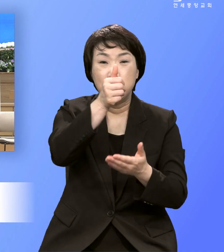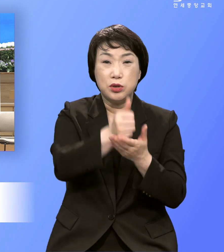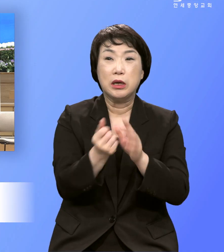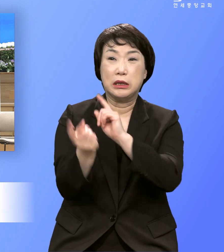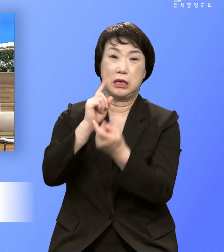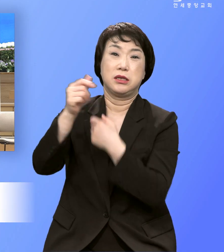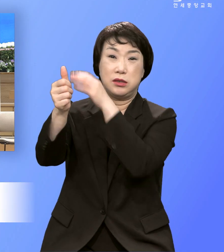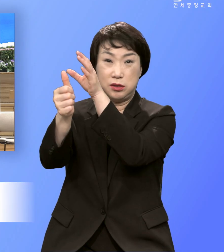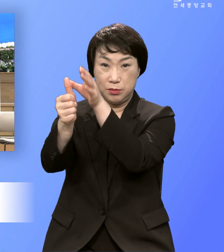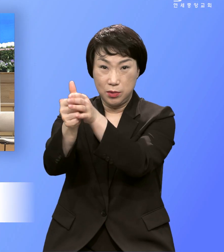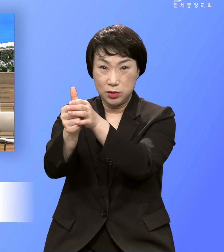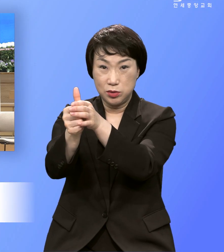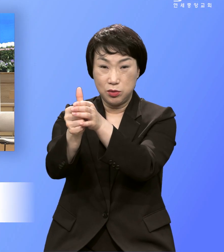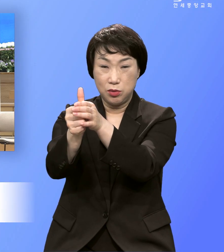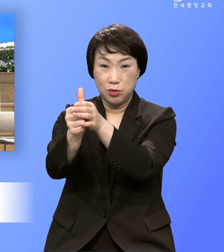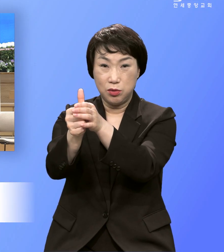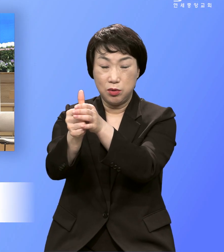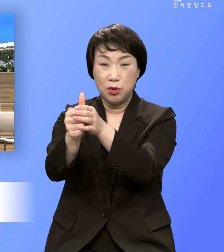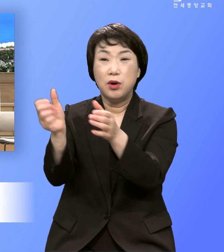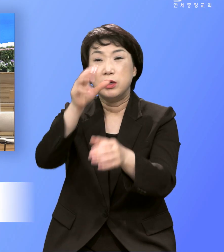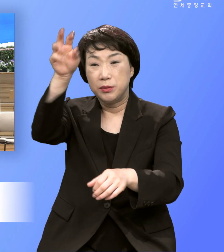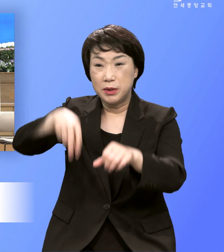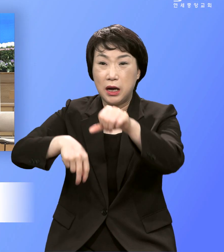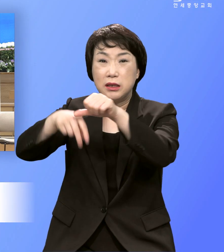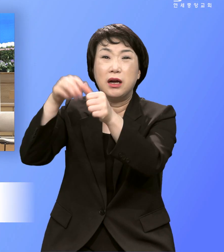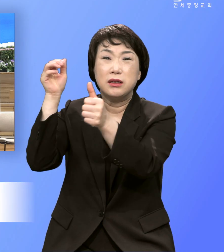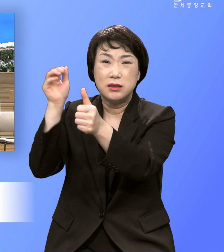죄를 짊어지고 찔리시고